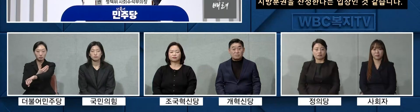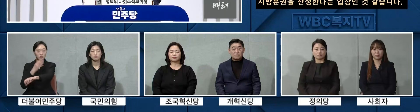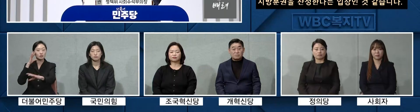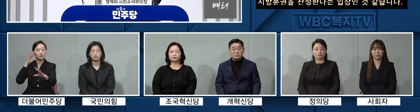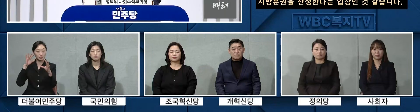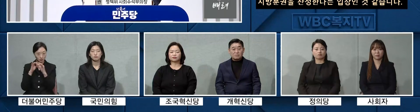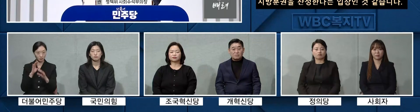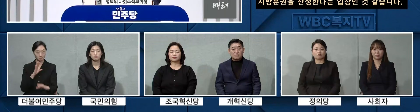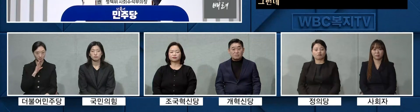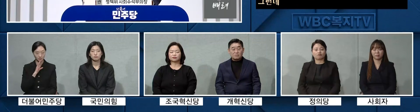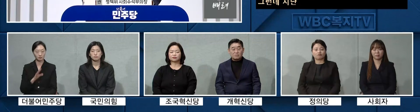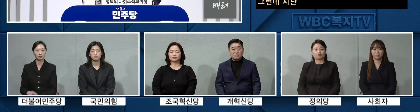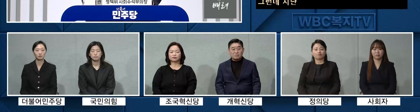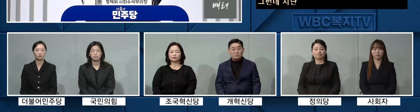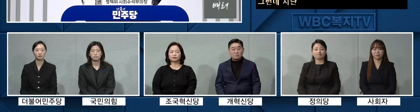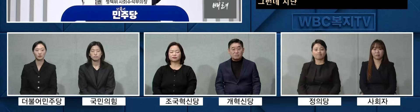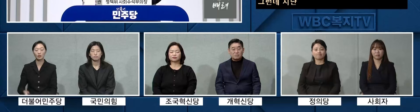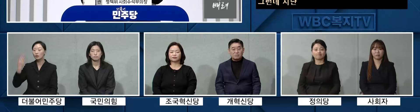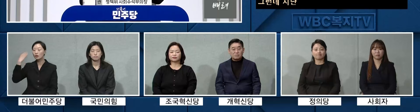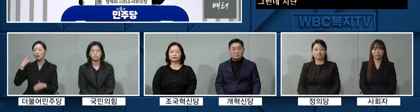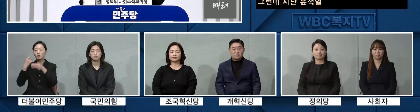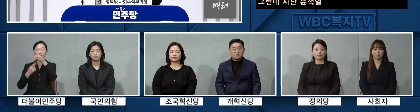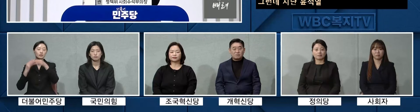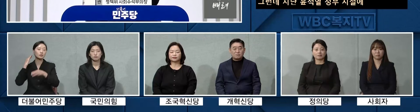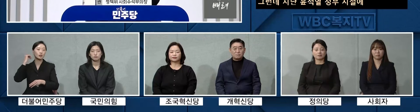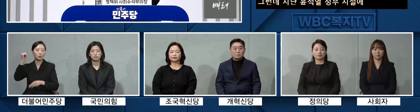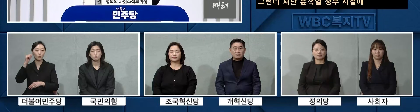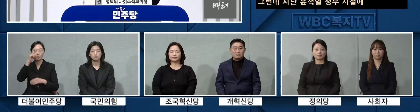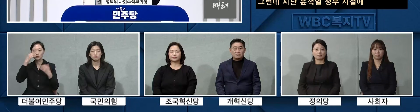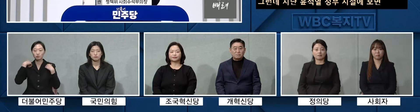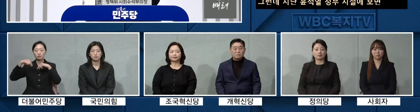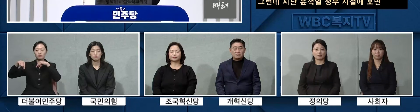지난 윤석열 정부 시절에 보면